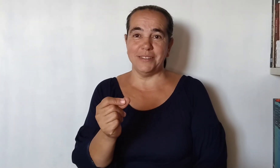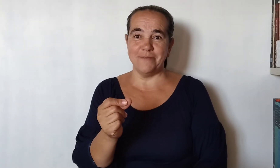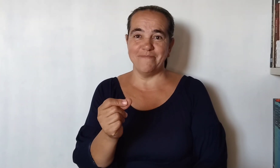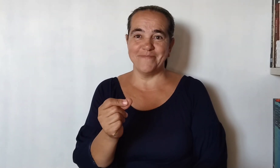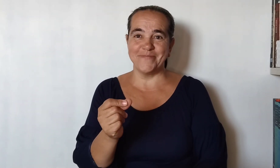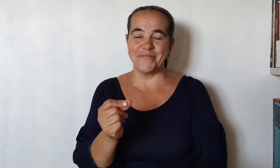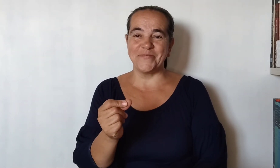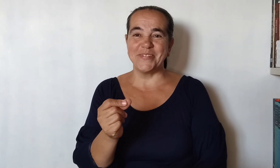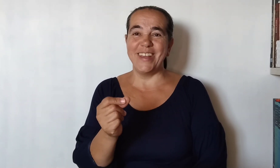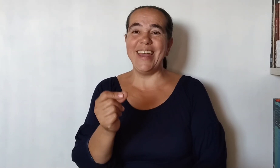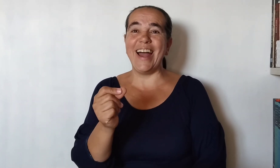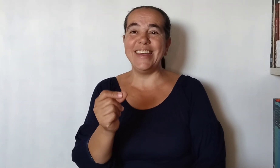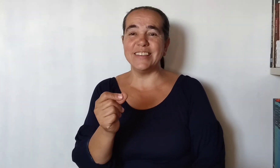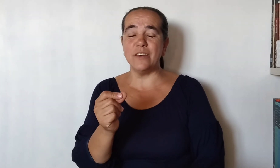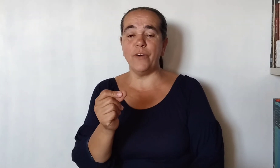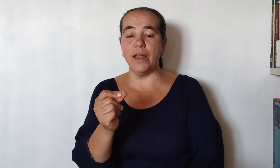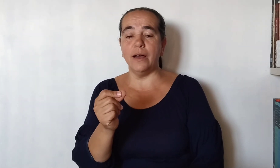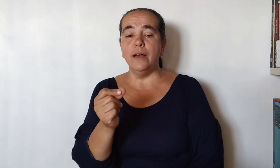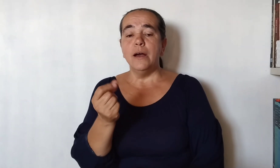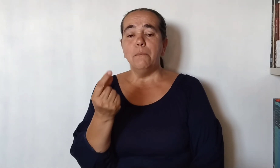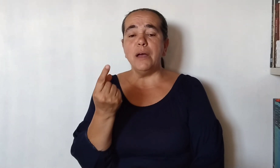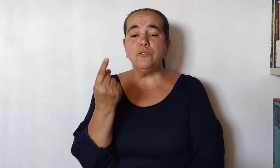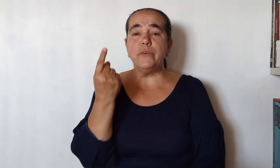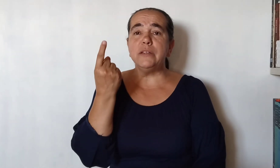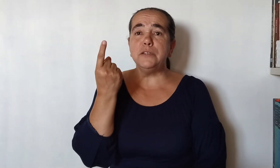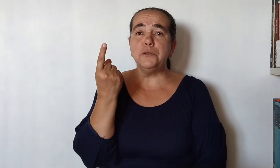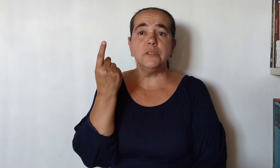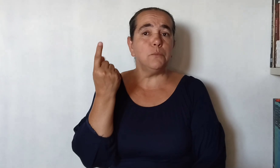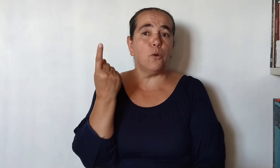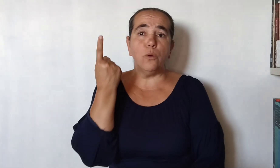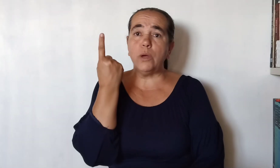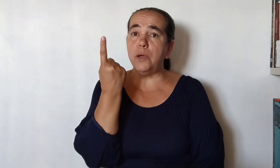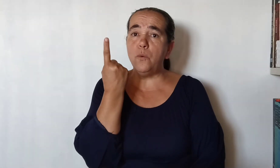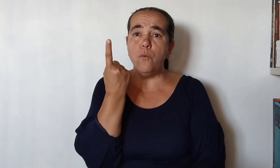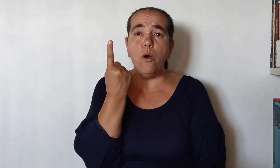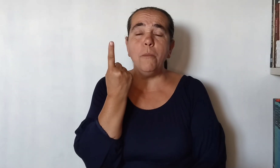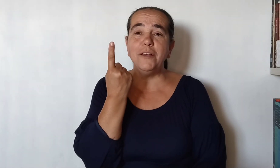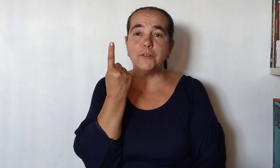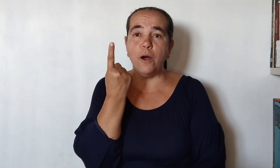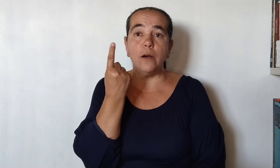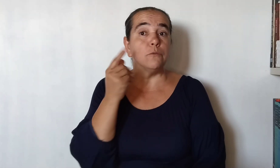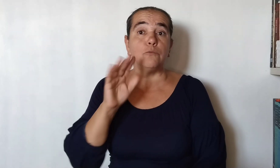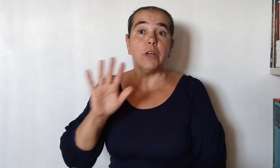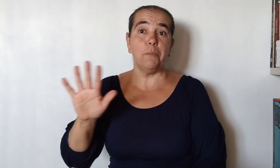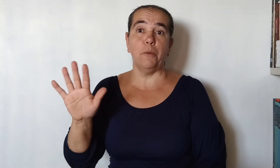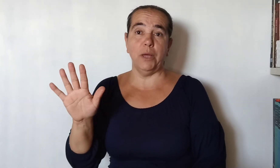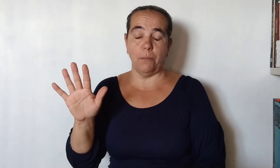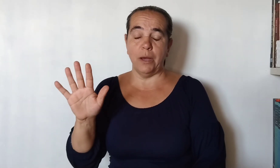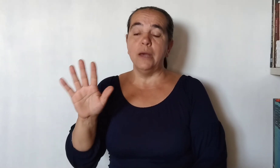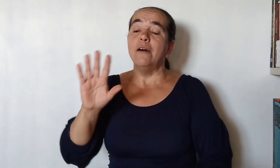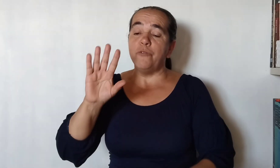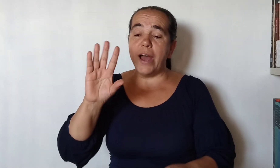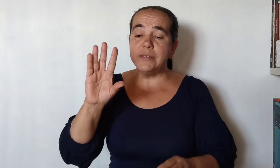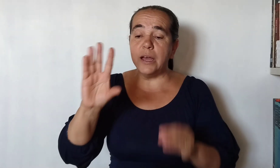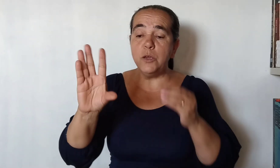homens. E aí você fala, mas no versinho de cima eu coloquei um homem só, não tem problema. Faz aí